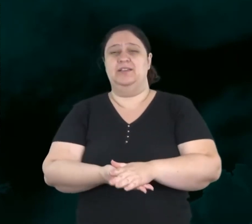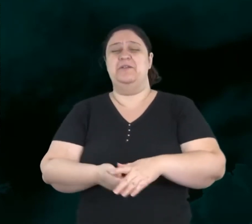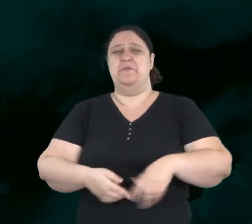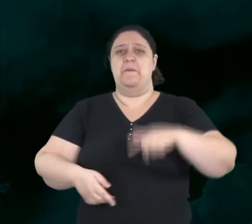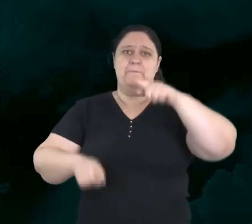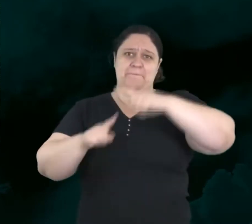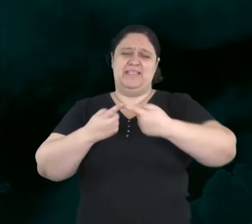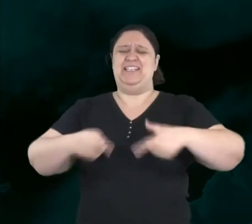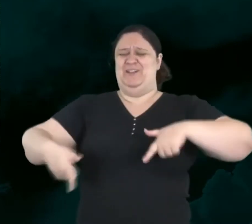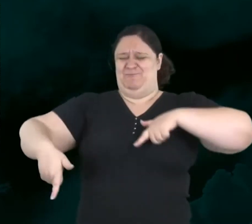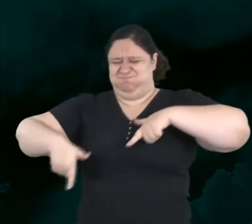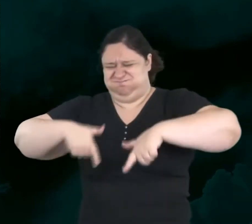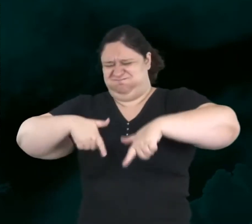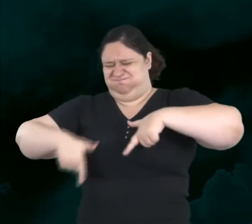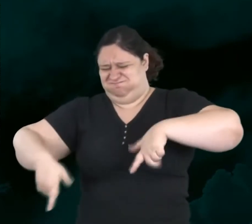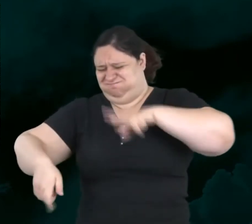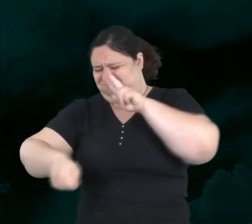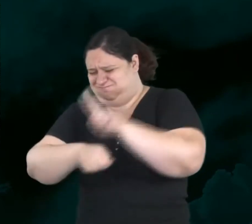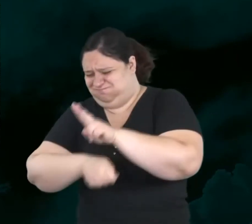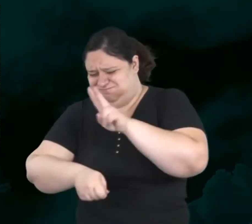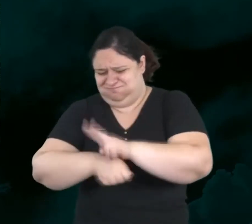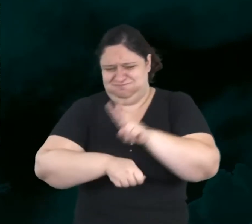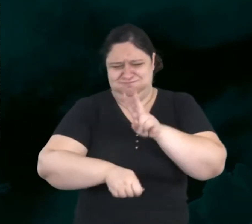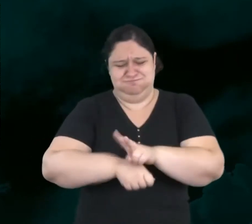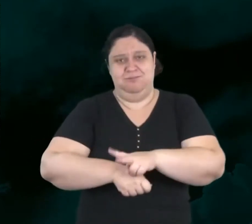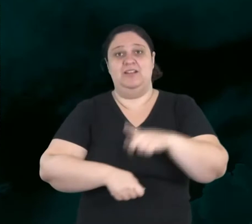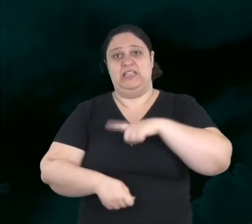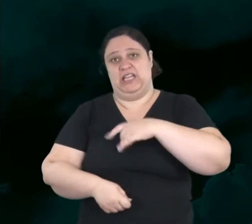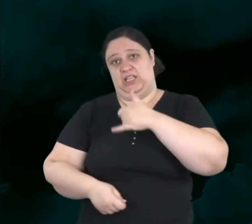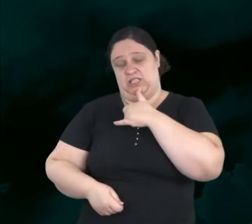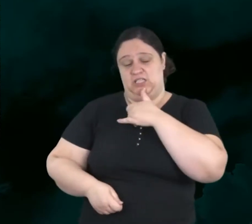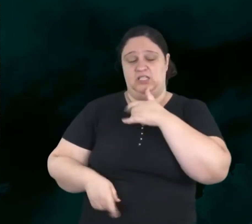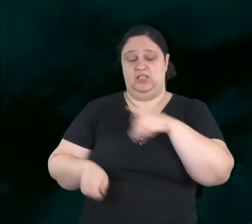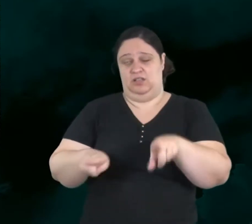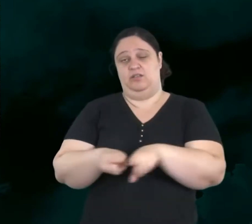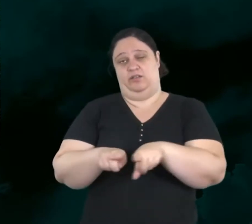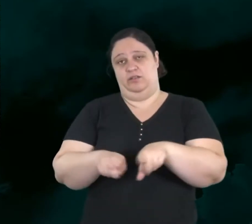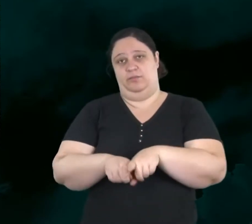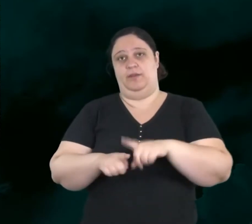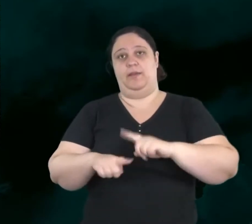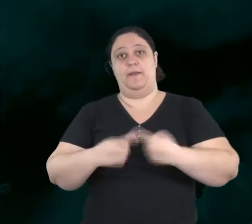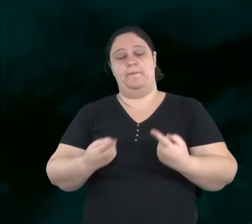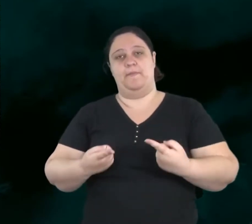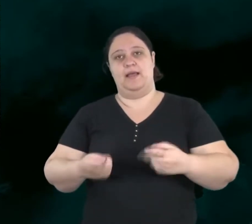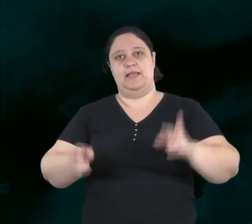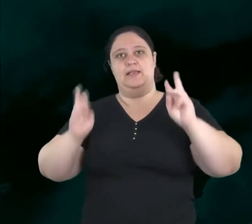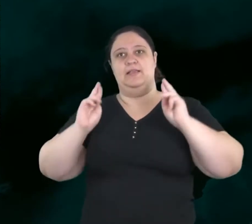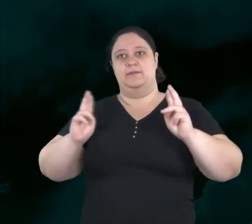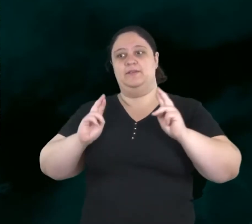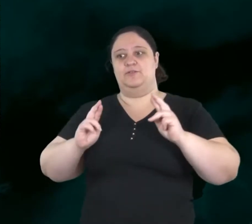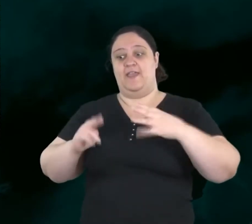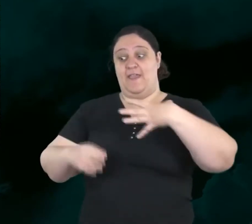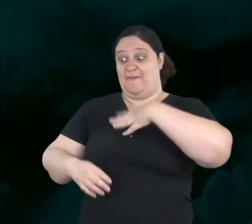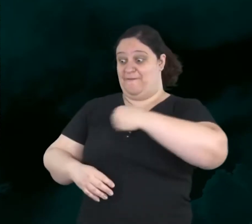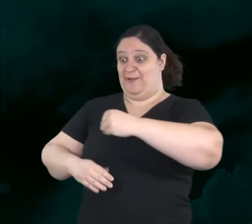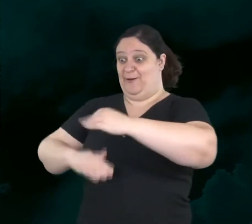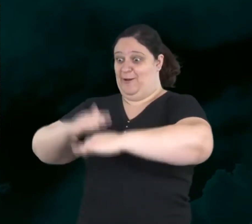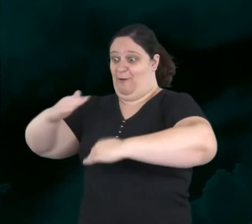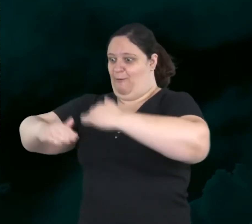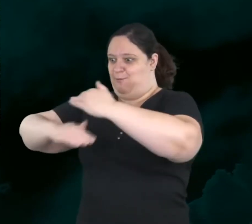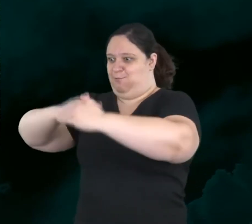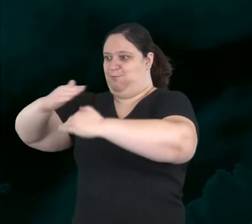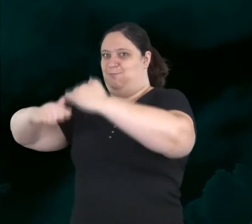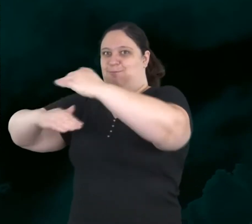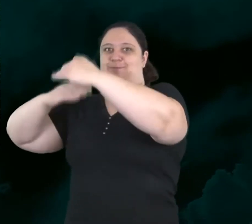fadiga e com muitos aborrecimentos. Mas a esperança dela é ver o filho crescer, né? E o